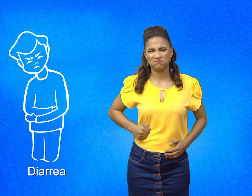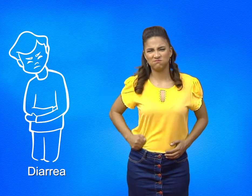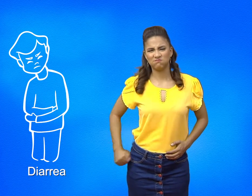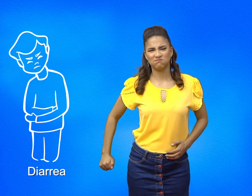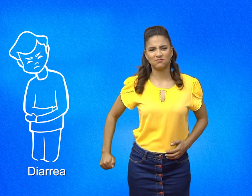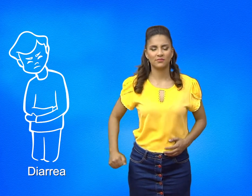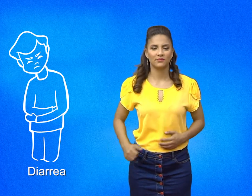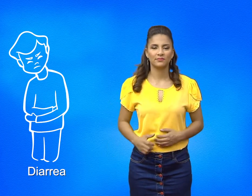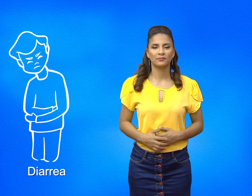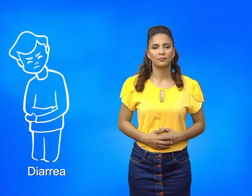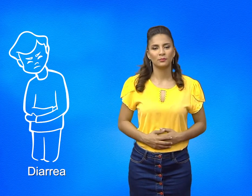diarrea